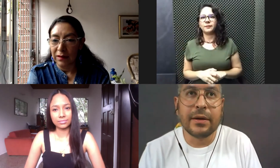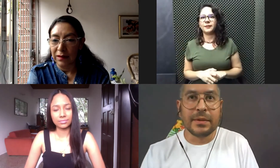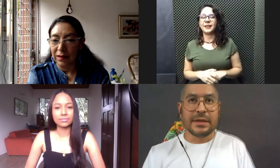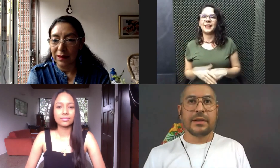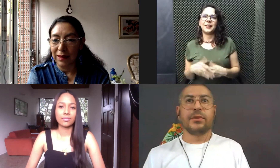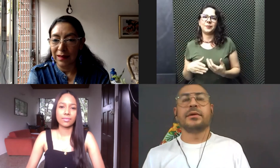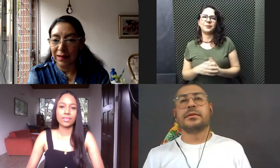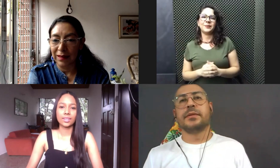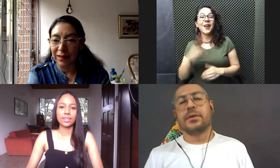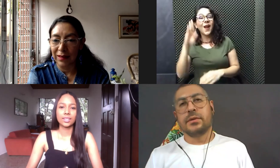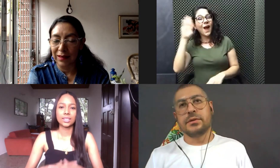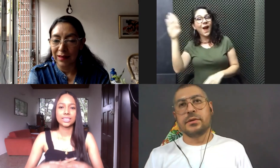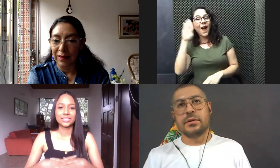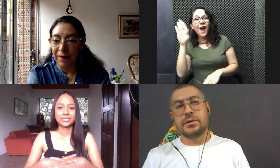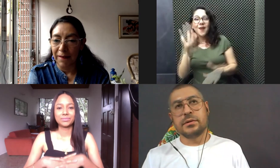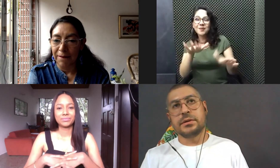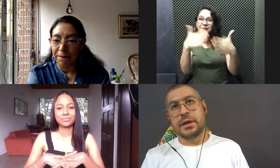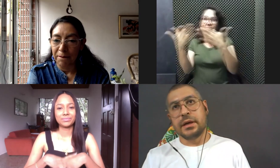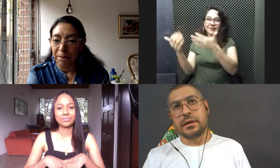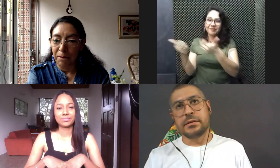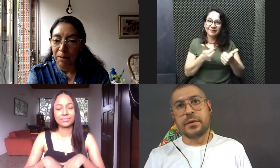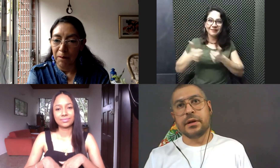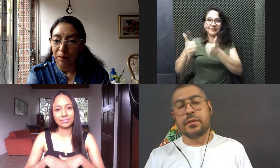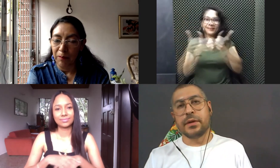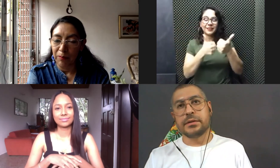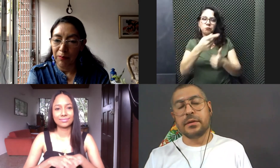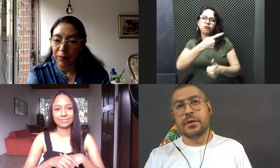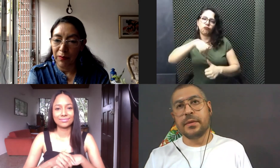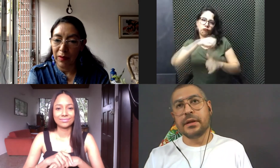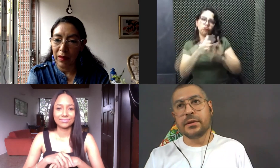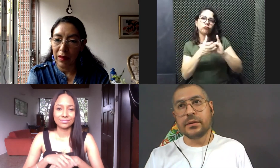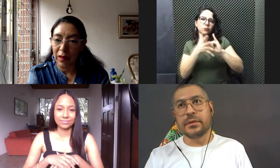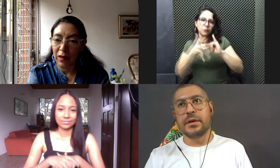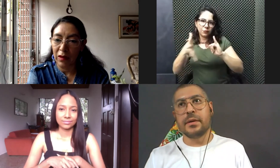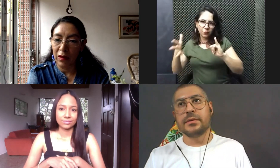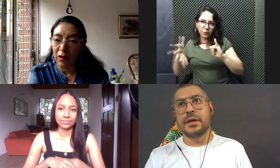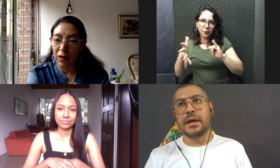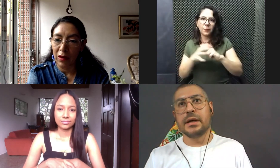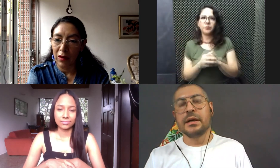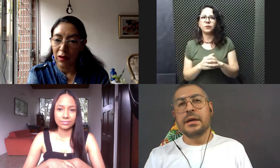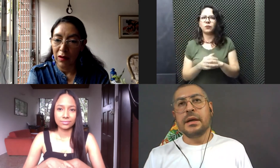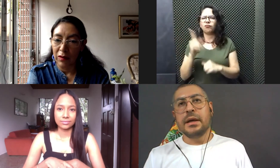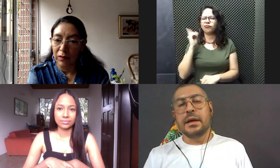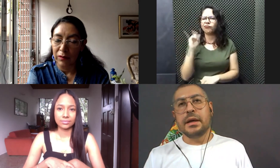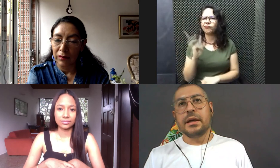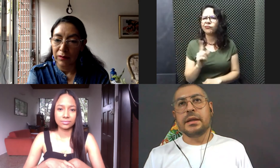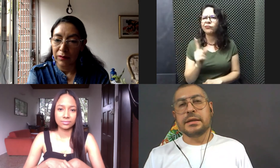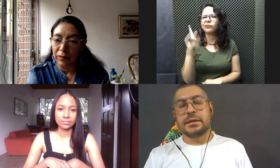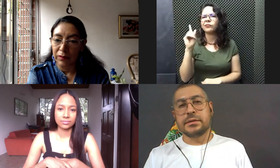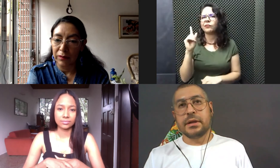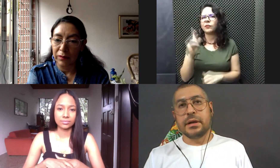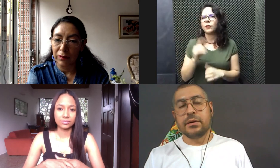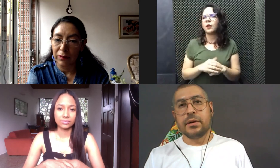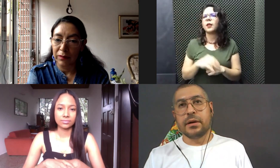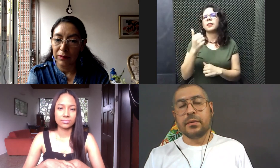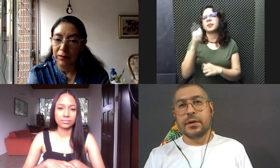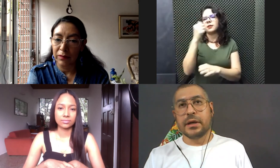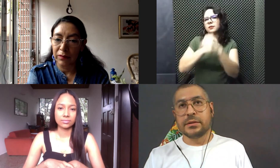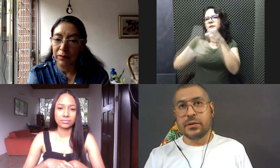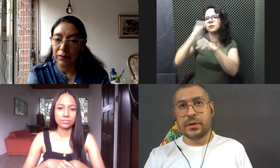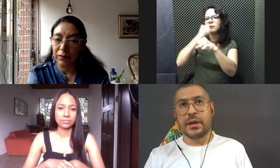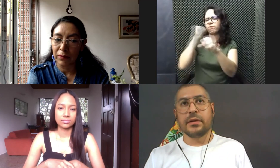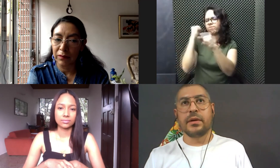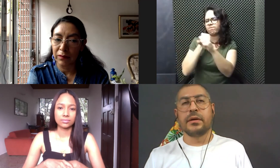Hola, ¿cómo están todos? Bueno, nosotros somos la Corporación de Movimientos, llevamos ya 10 años trabajando con la